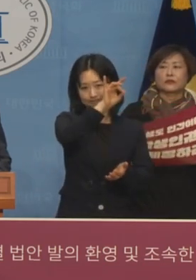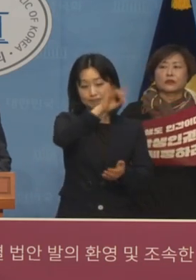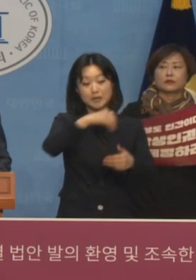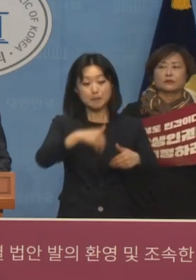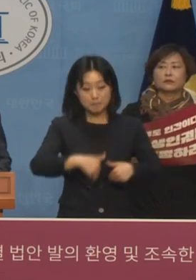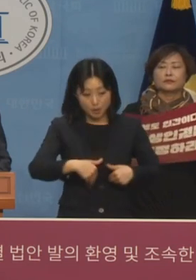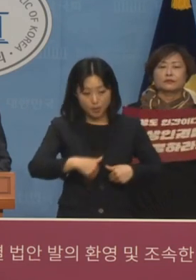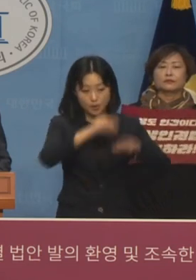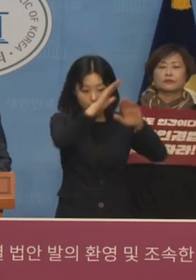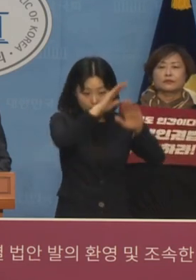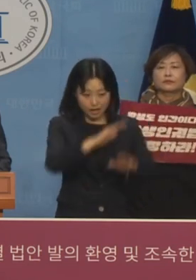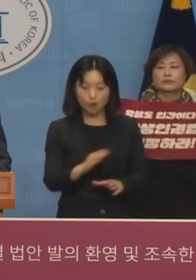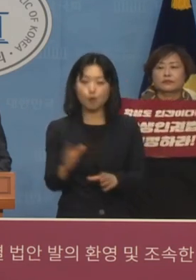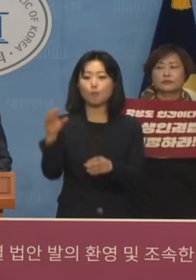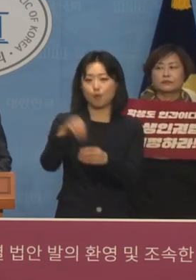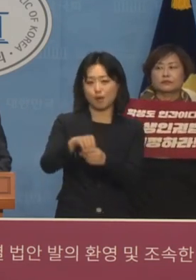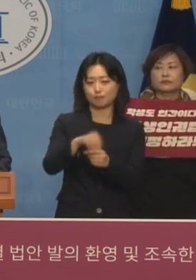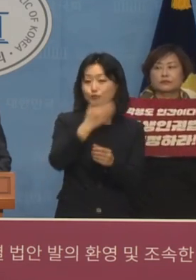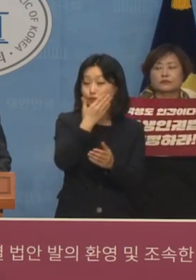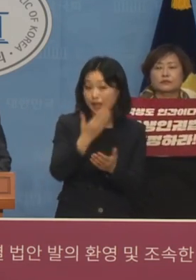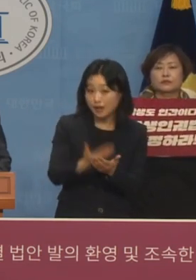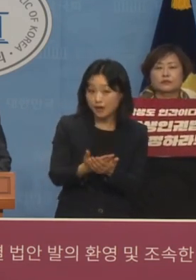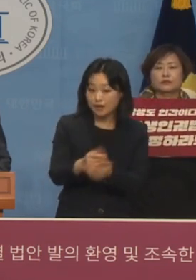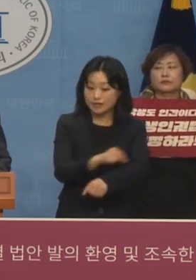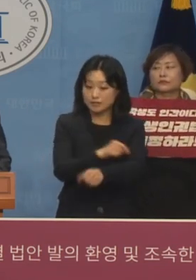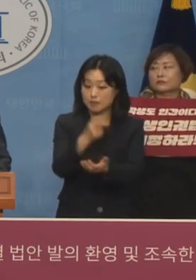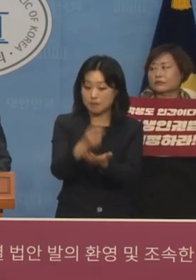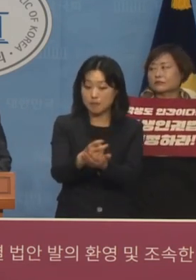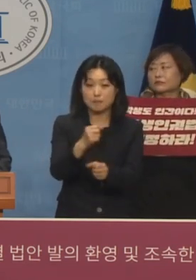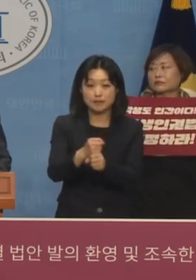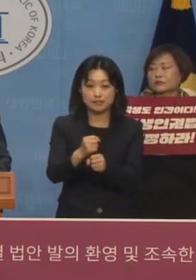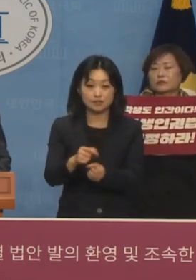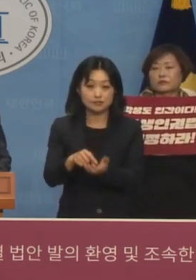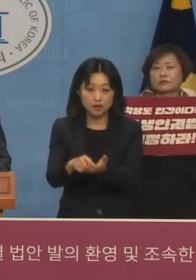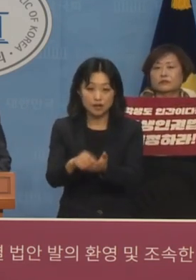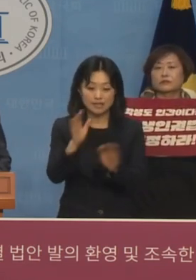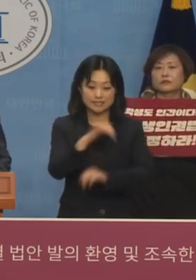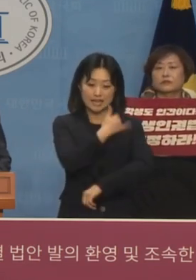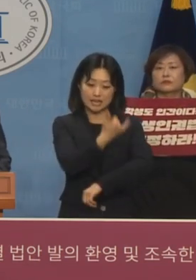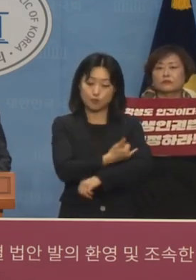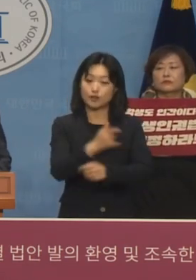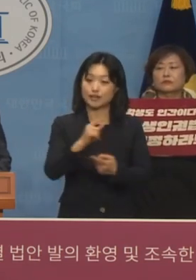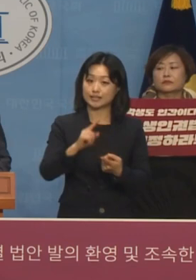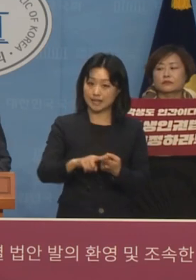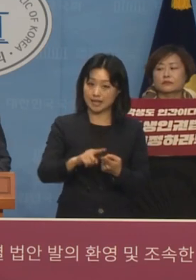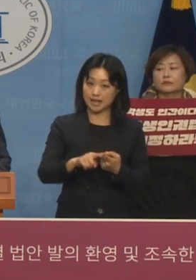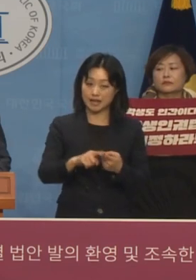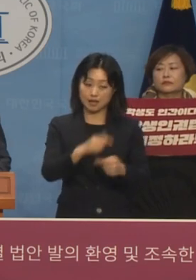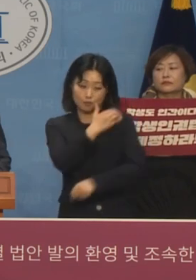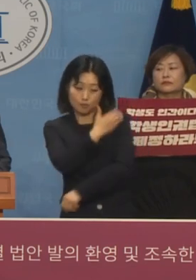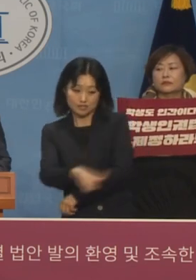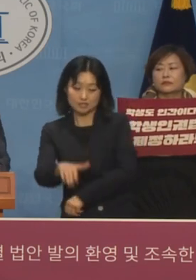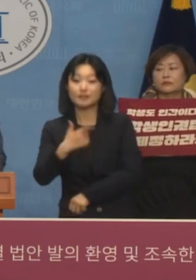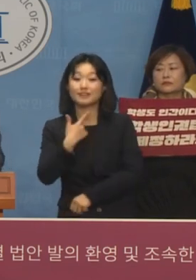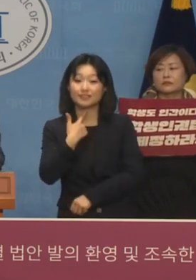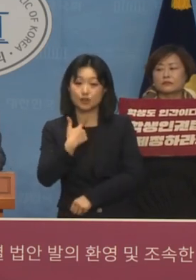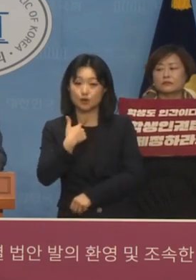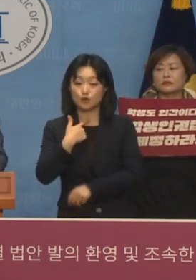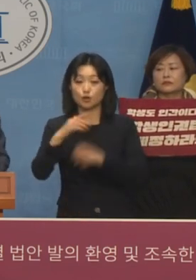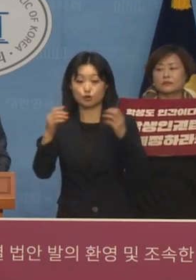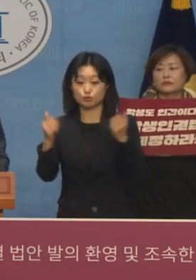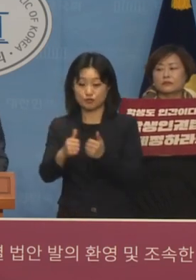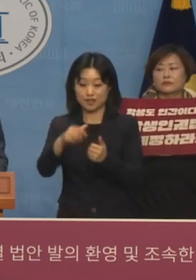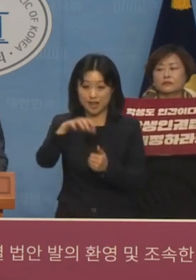필요성을 강조했다는 의의도 크다. 특별법안의 발의가 학생 인권에 대해 무관심으로 침묵하던